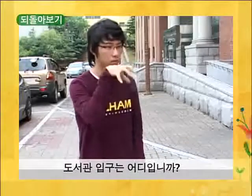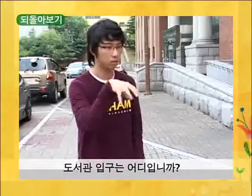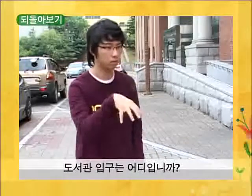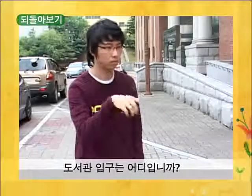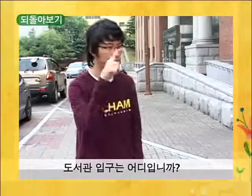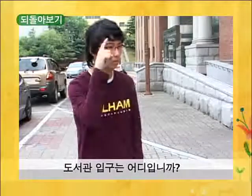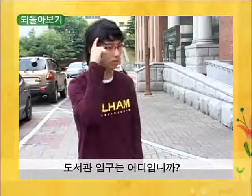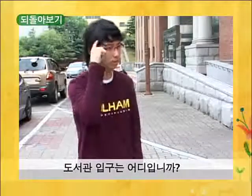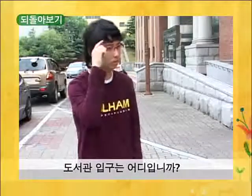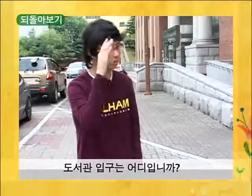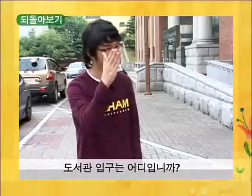안녕하십니까?